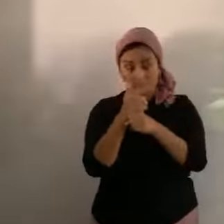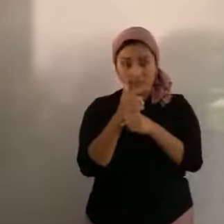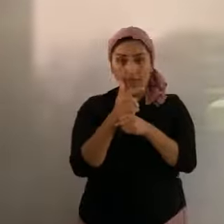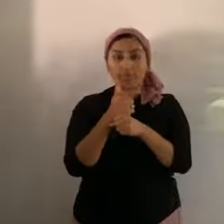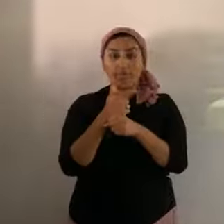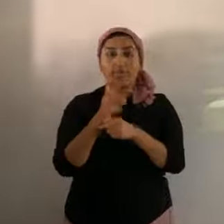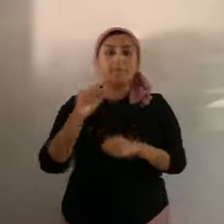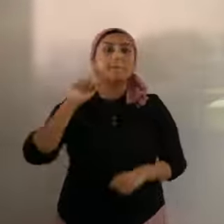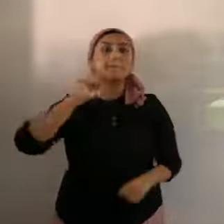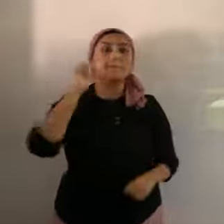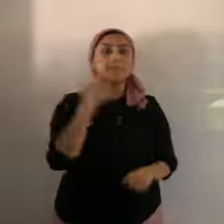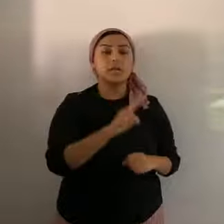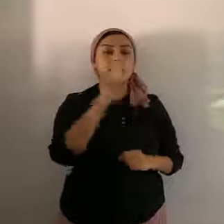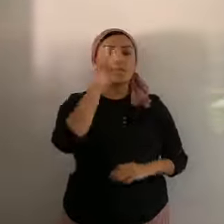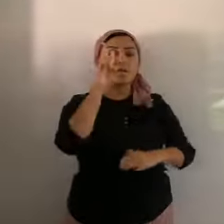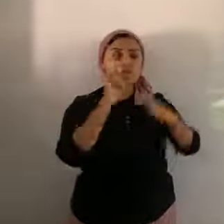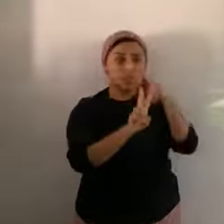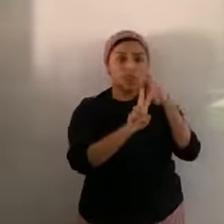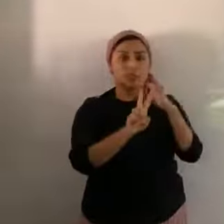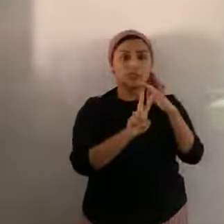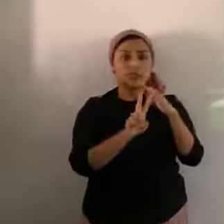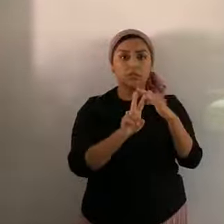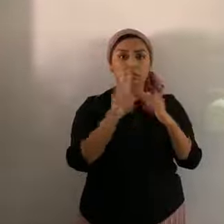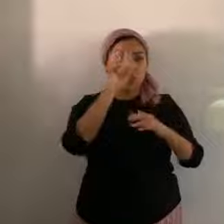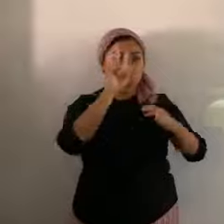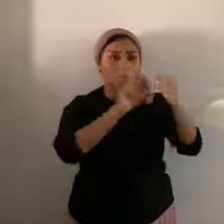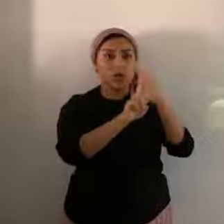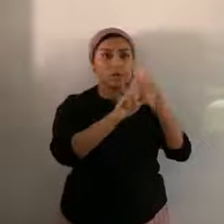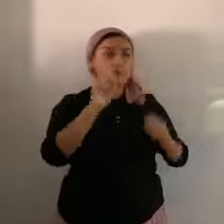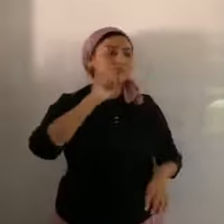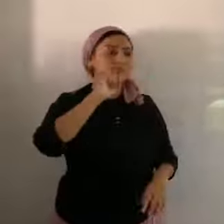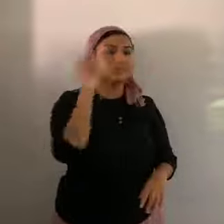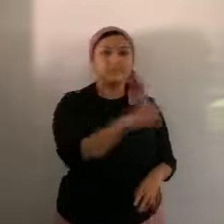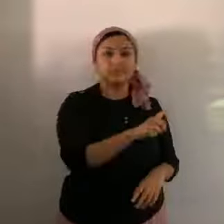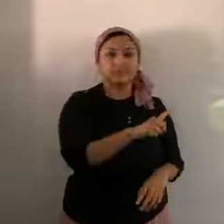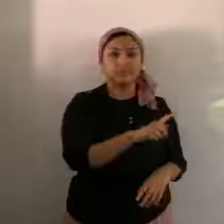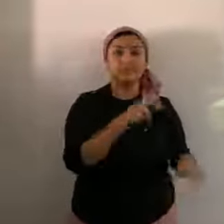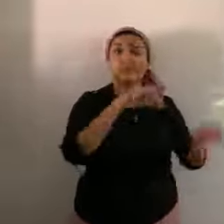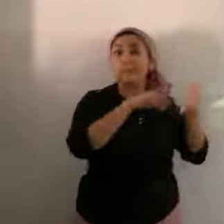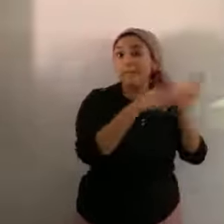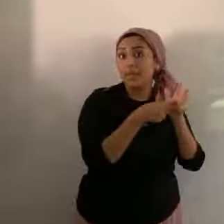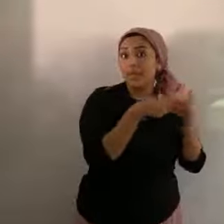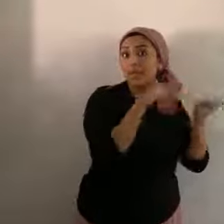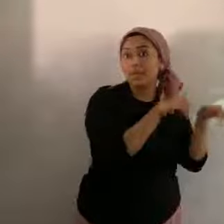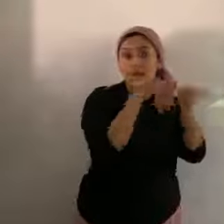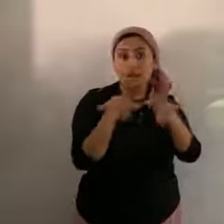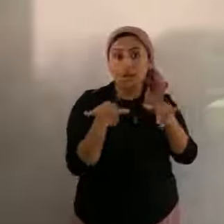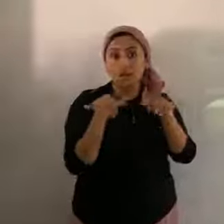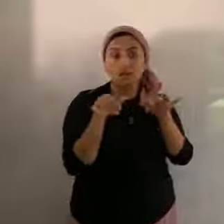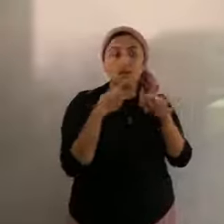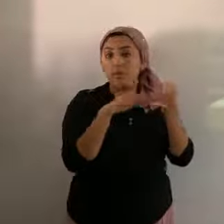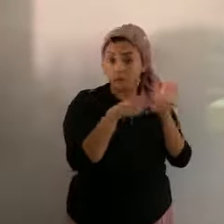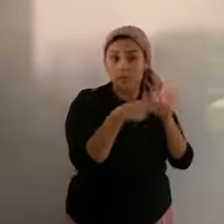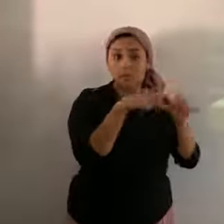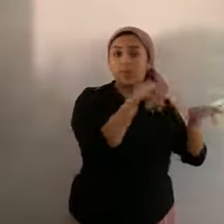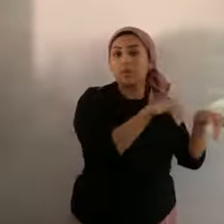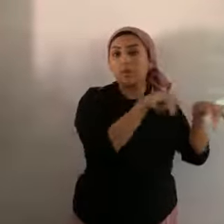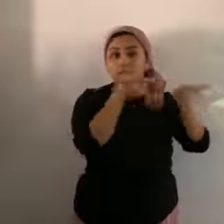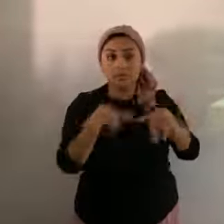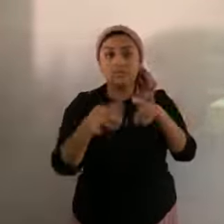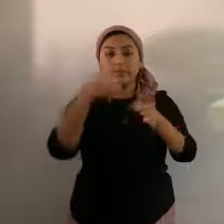una señal profética dramática que simbolizaba, o simboliza en este caso,